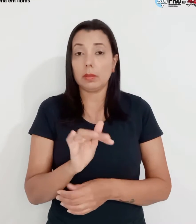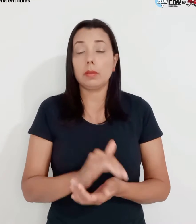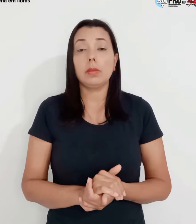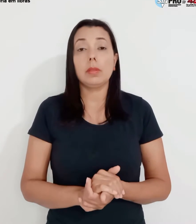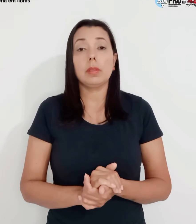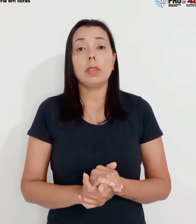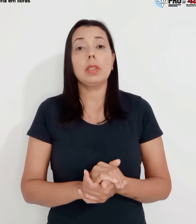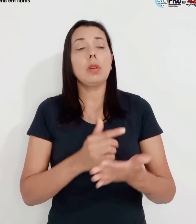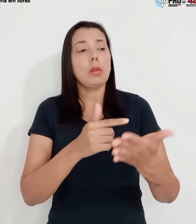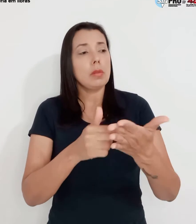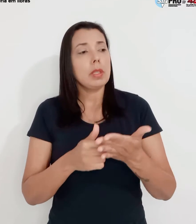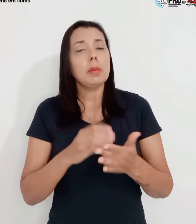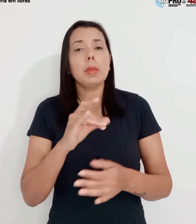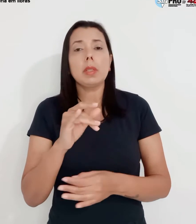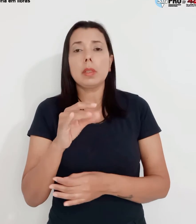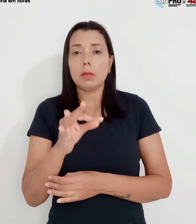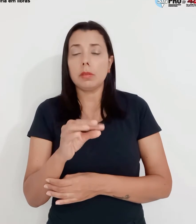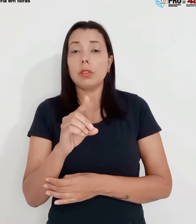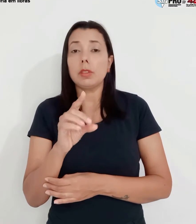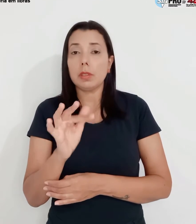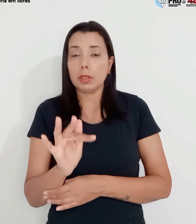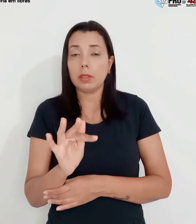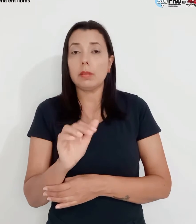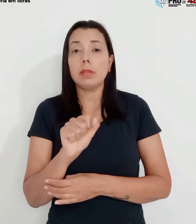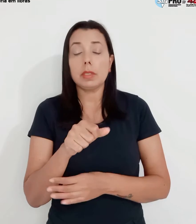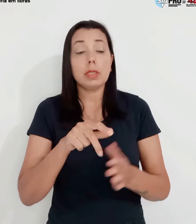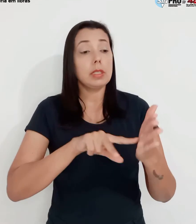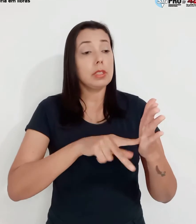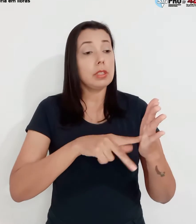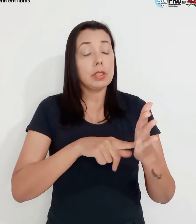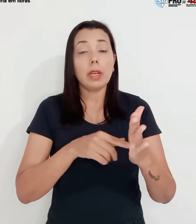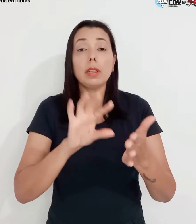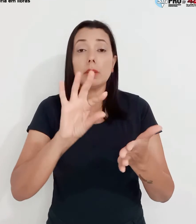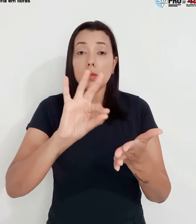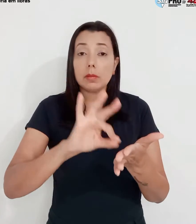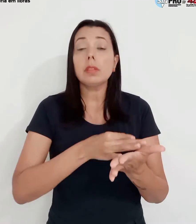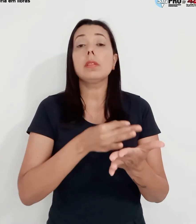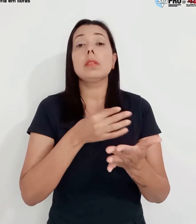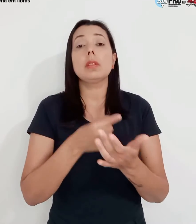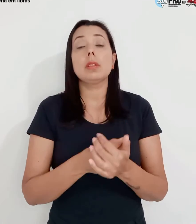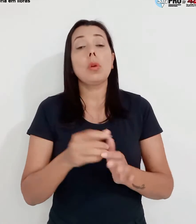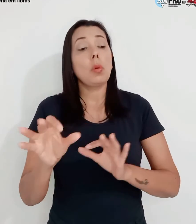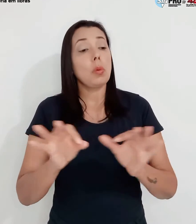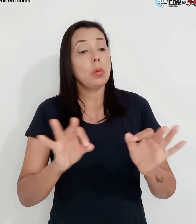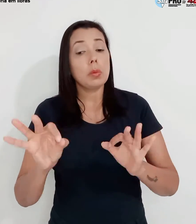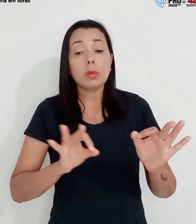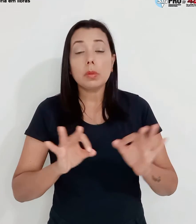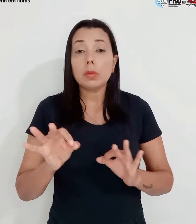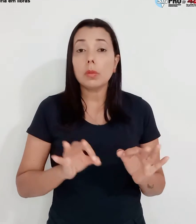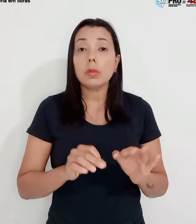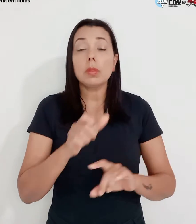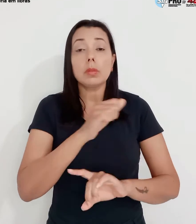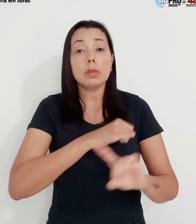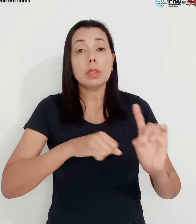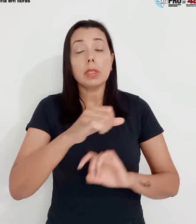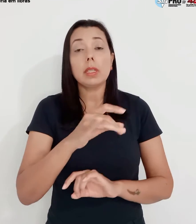chamada pela CUT-DF e sindicatos filiados, organizações da sociedade civil,